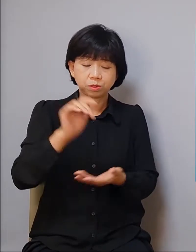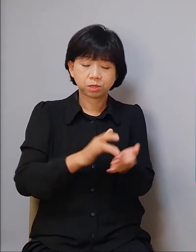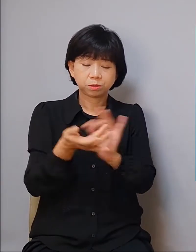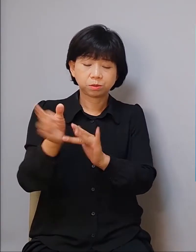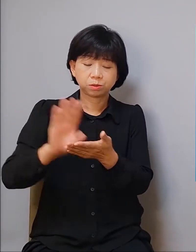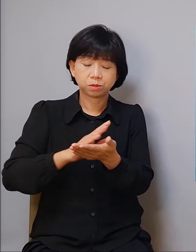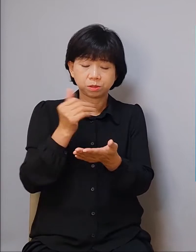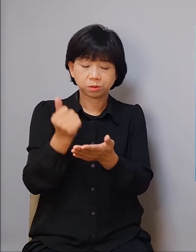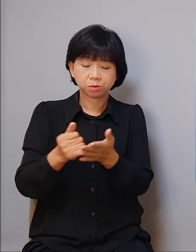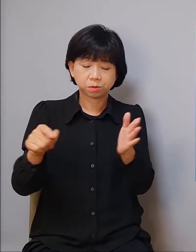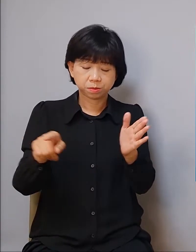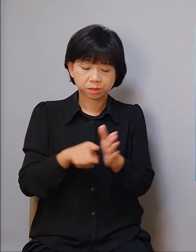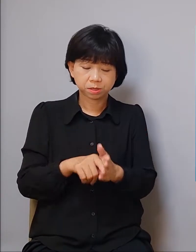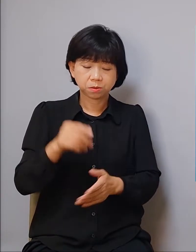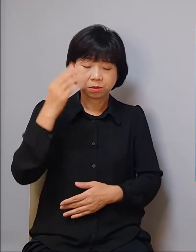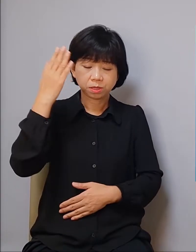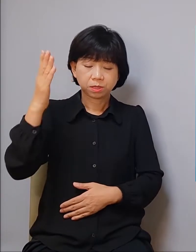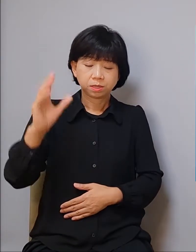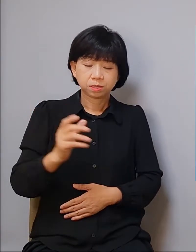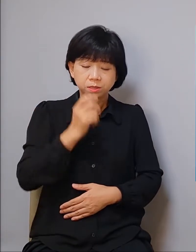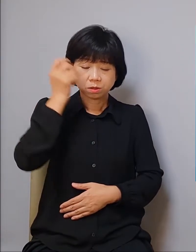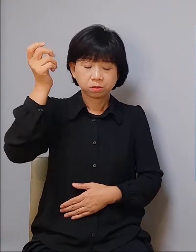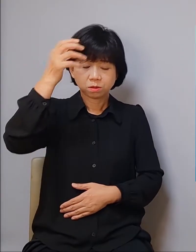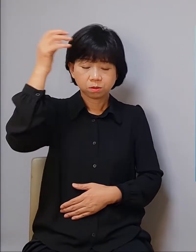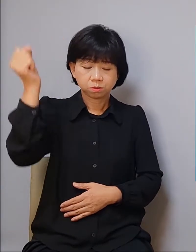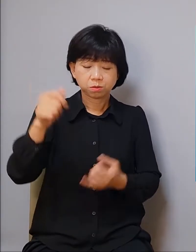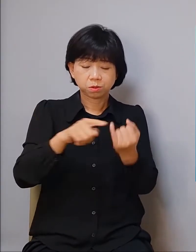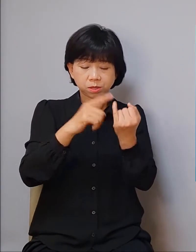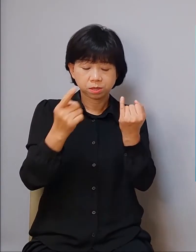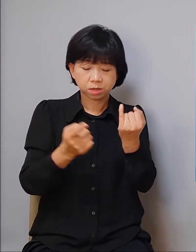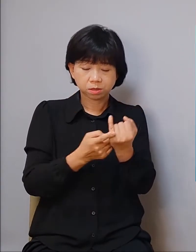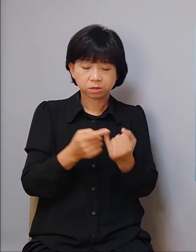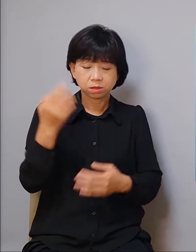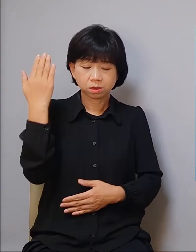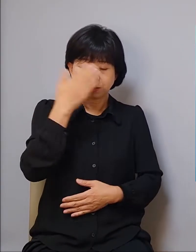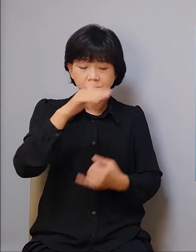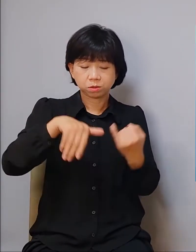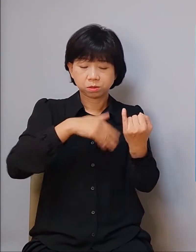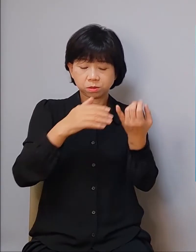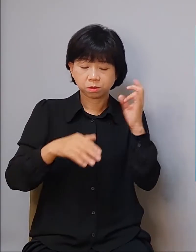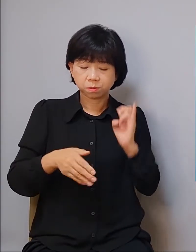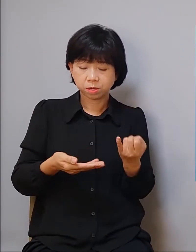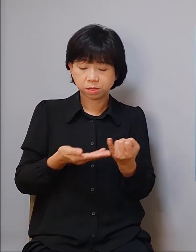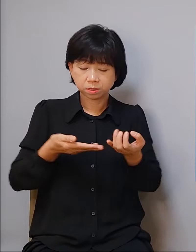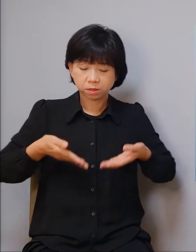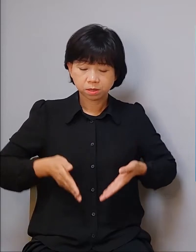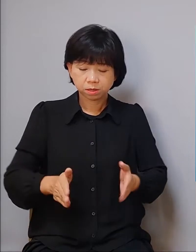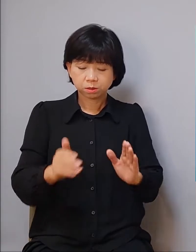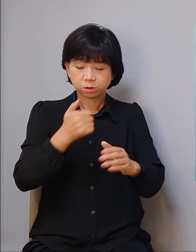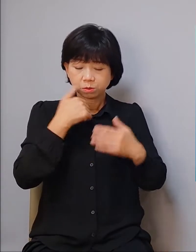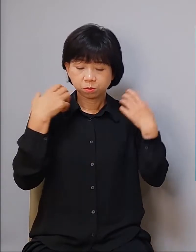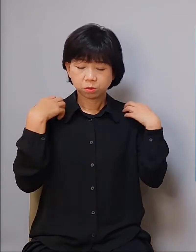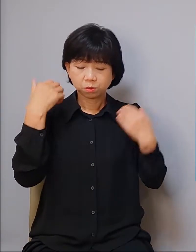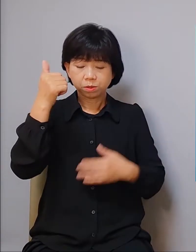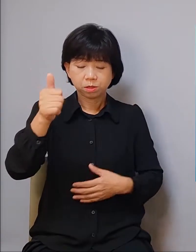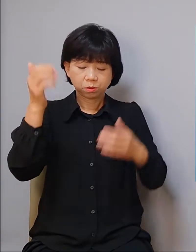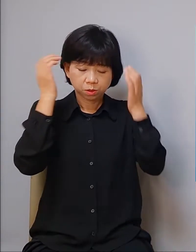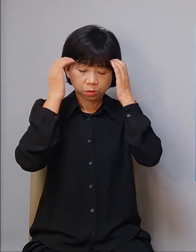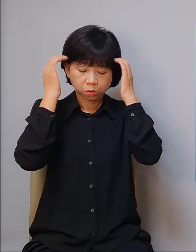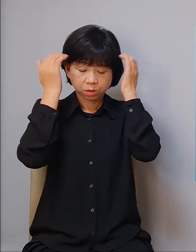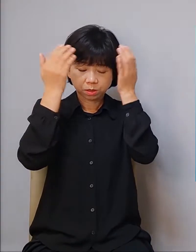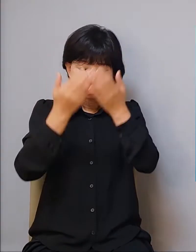주 예수 그리스도를 믿사오니 이는 성령으로 잉태하사 동정녀 마리아에게 나시고